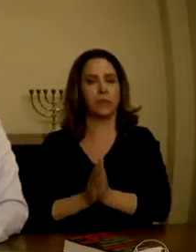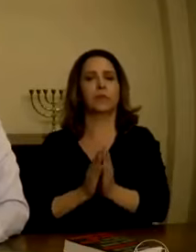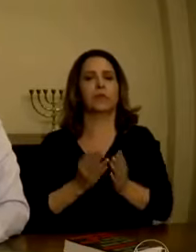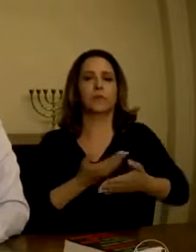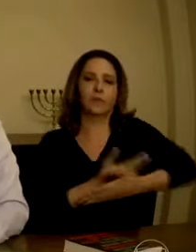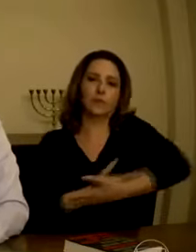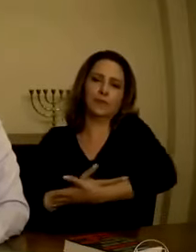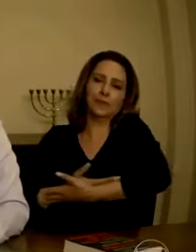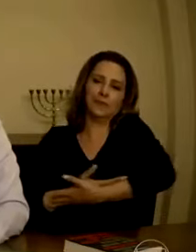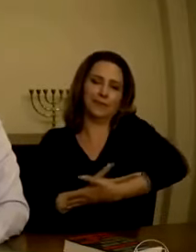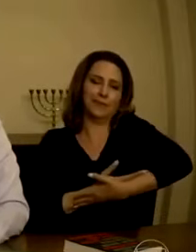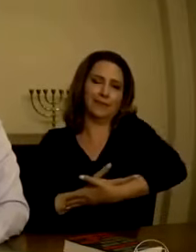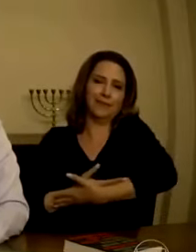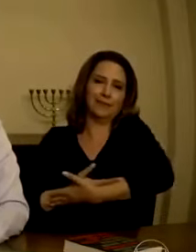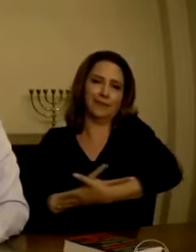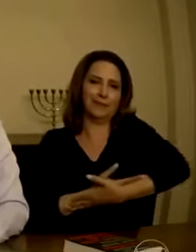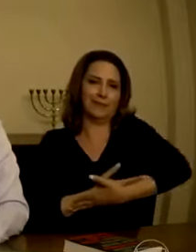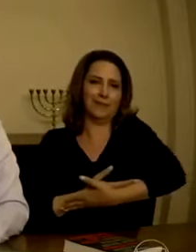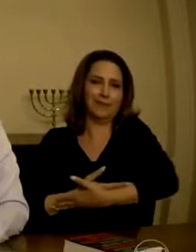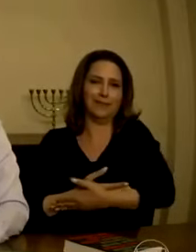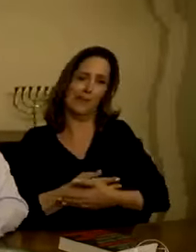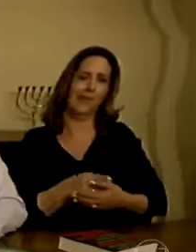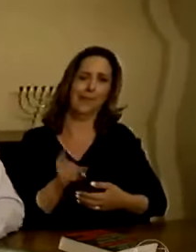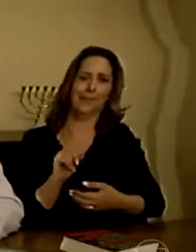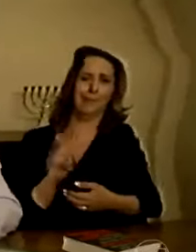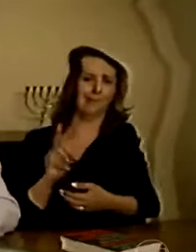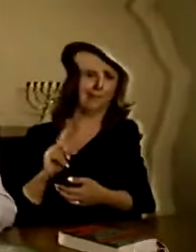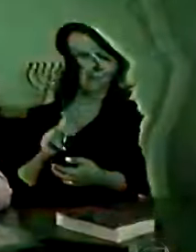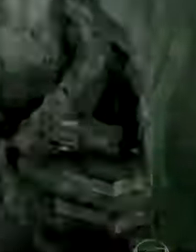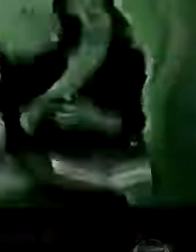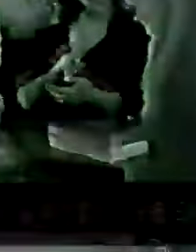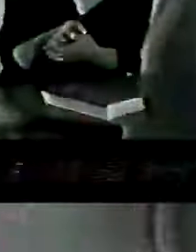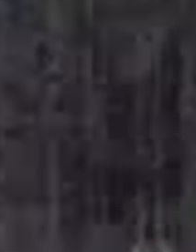governar para todos. É verdade esse bilhete.